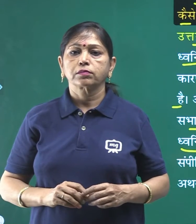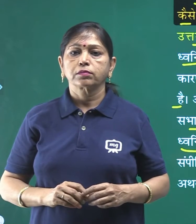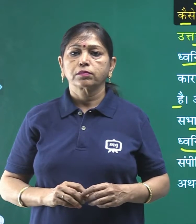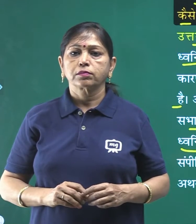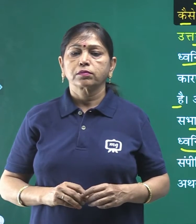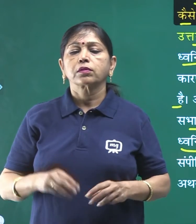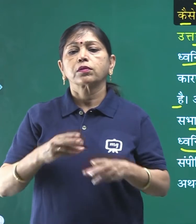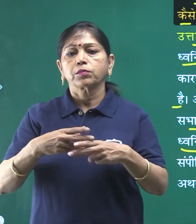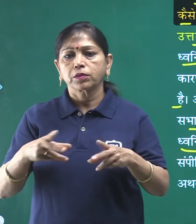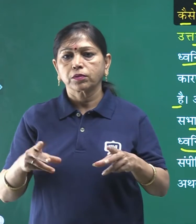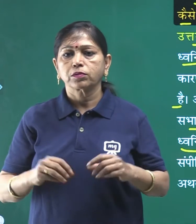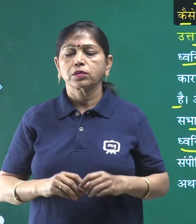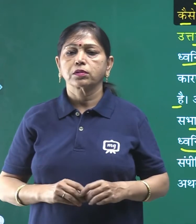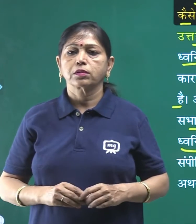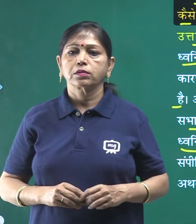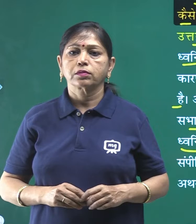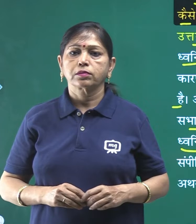पदार्थों जैसे